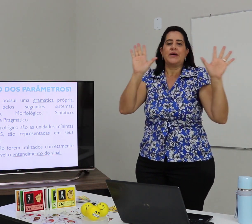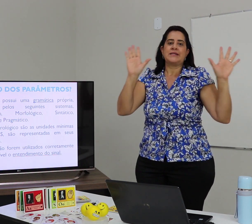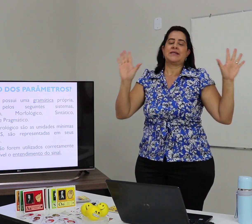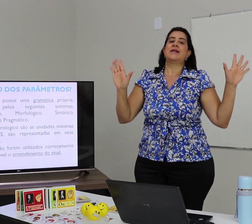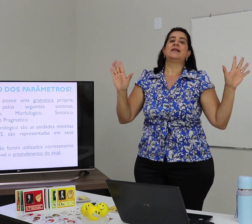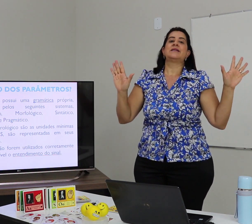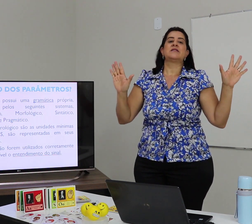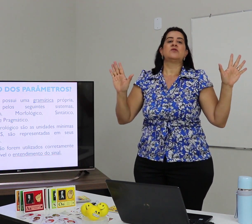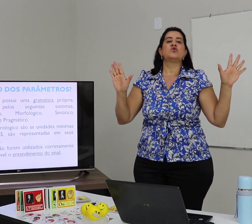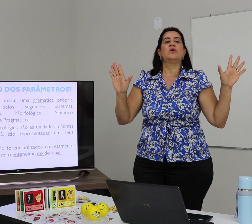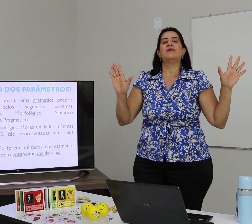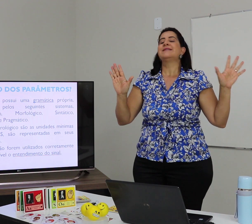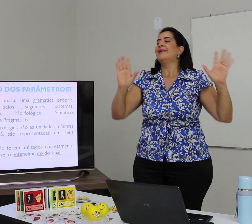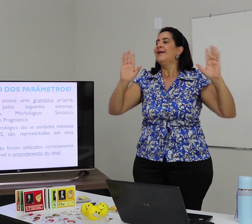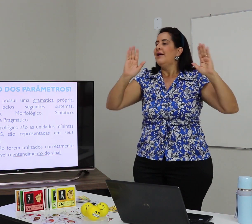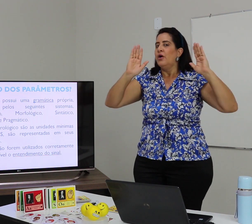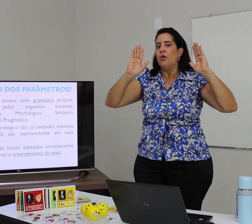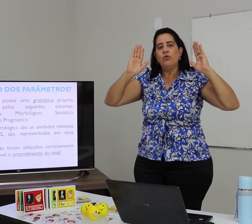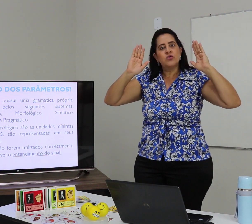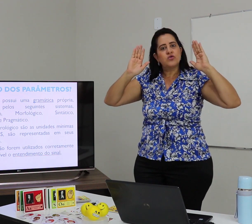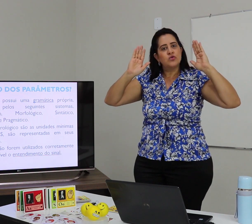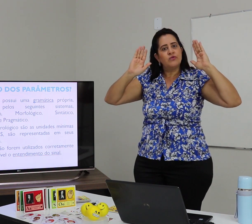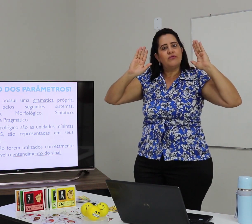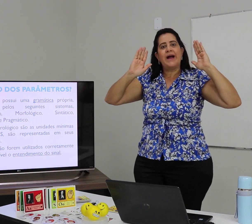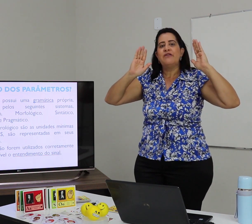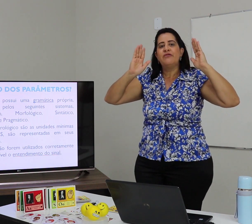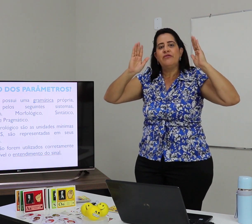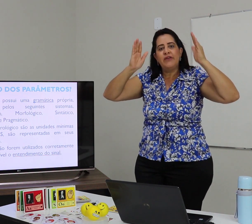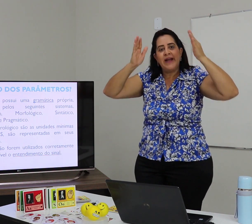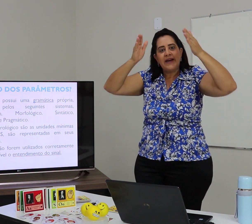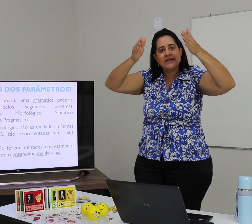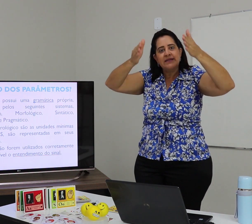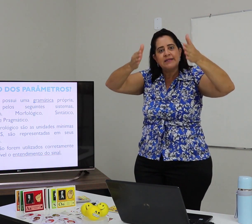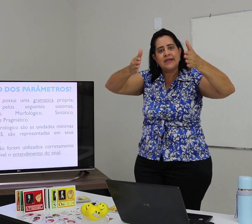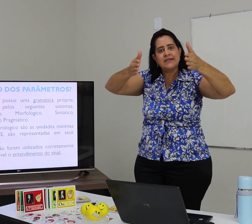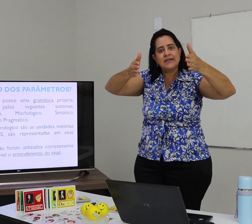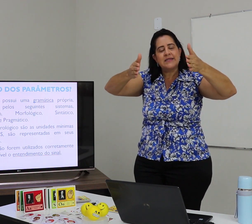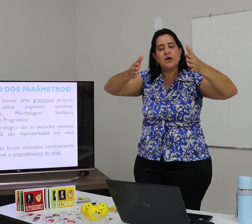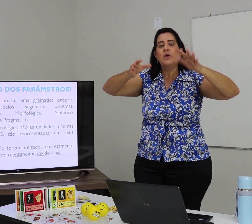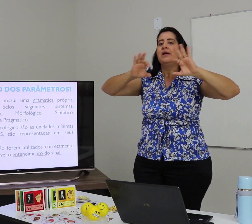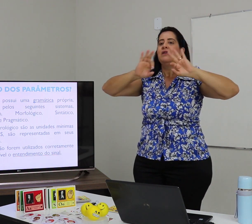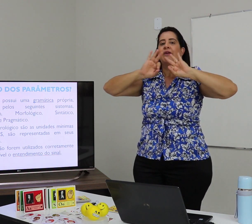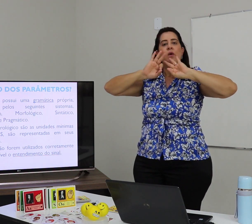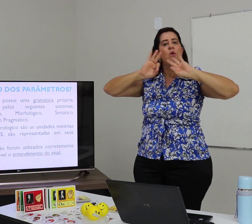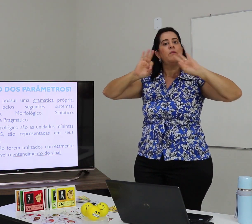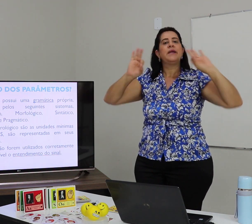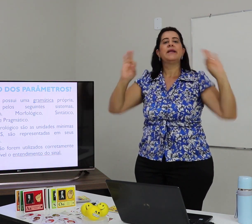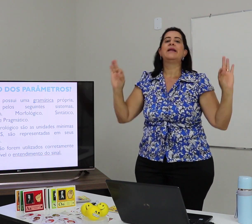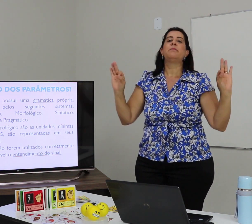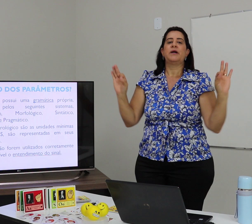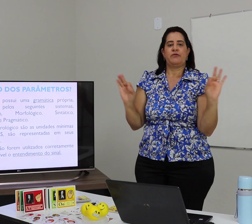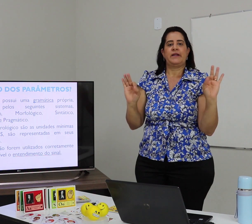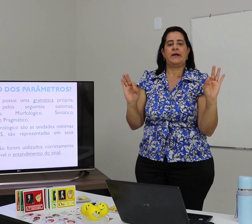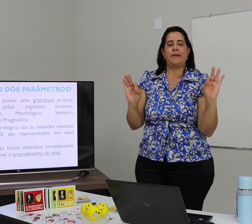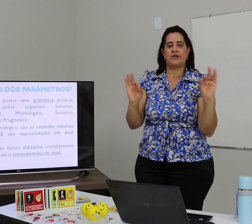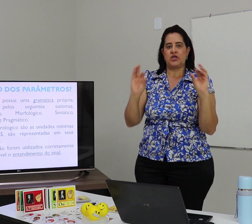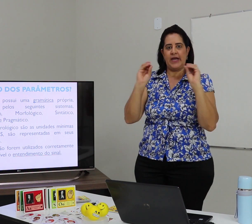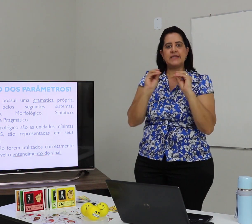Essa sinalização sua vai ser, o surdo vai ver essa sinalização e vai compreender perfeitamente. Esse